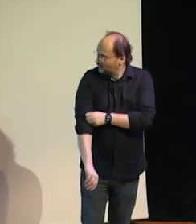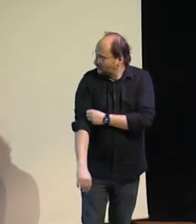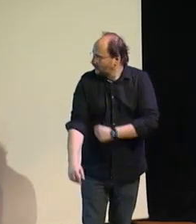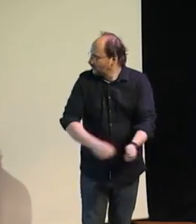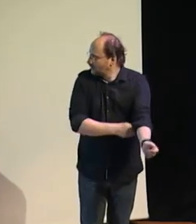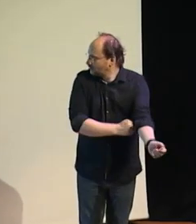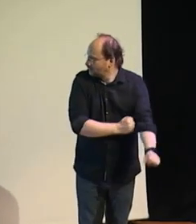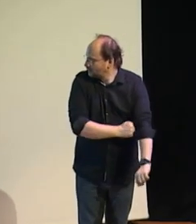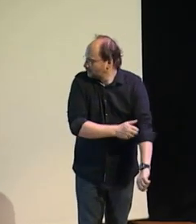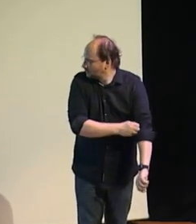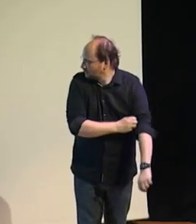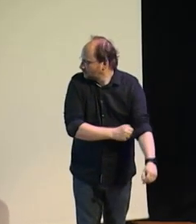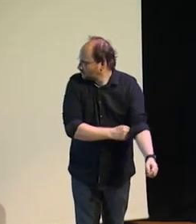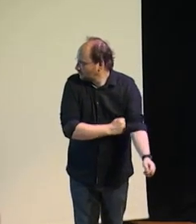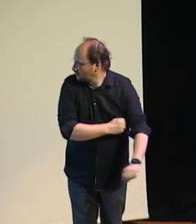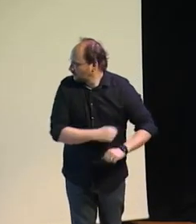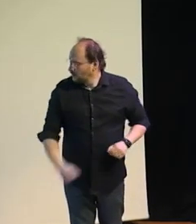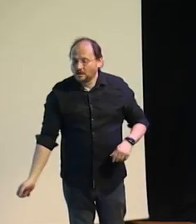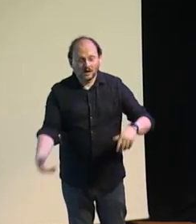fait suivre au même rythme que les personnes qui n'étaient pas sourdes.